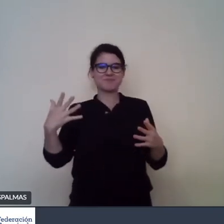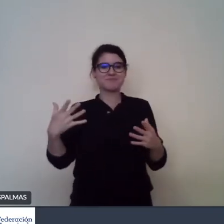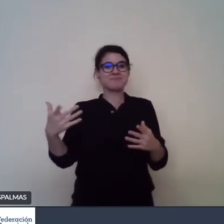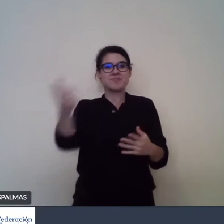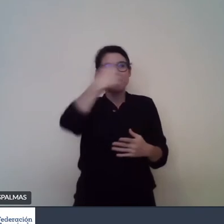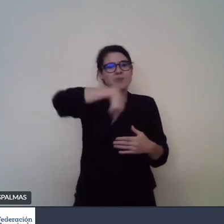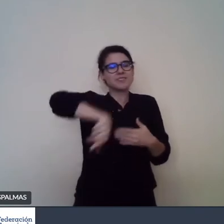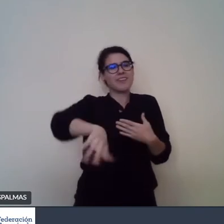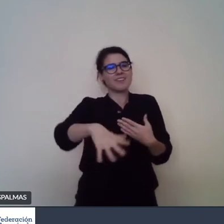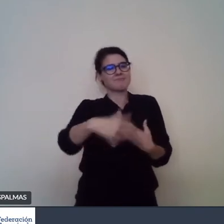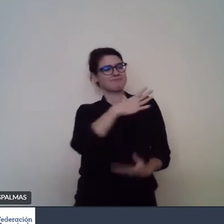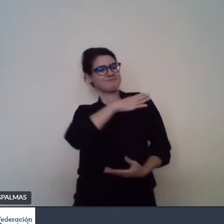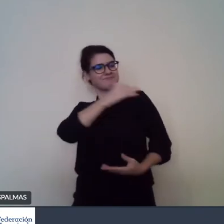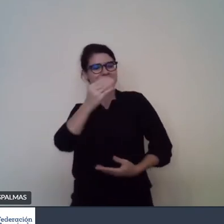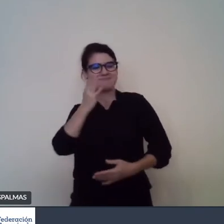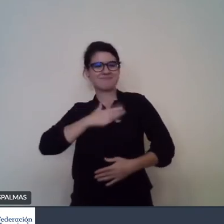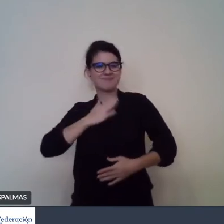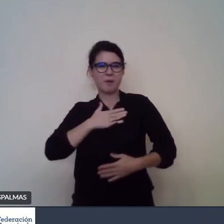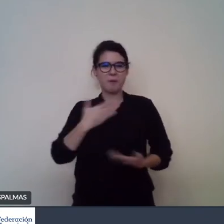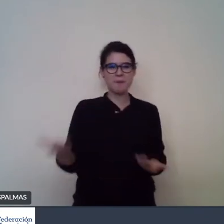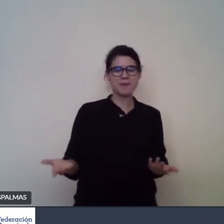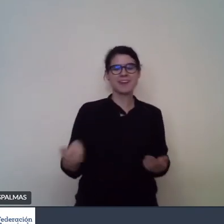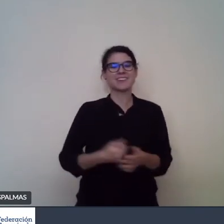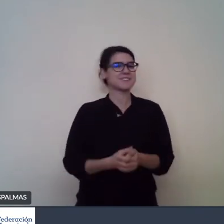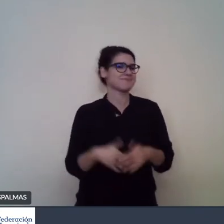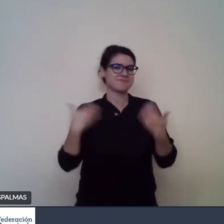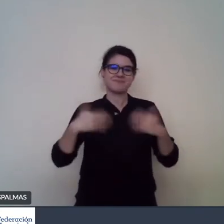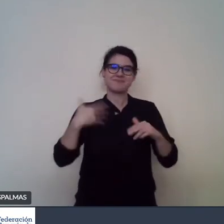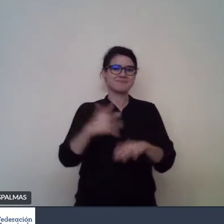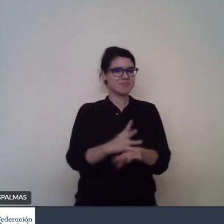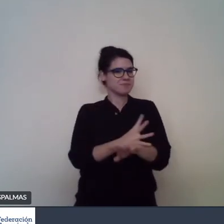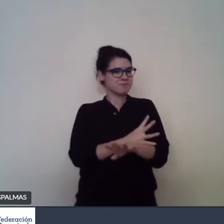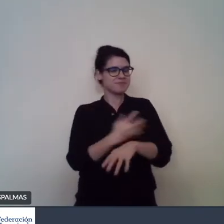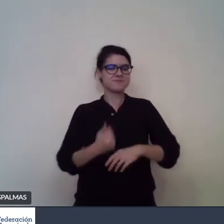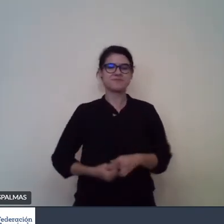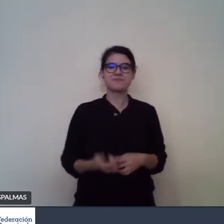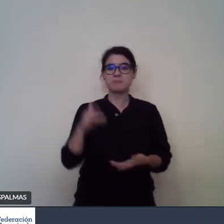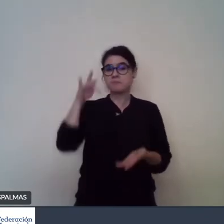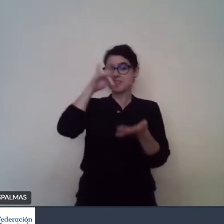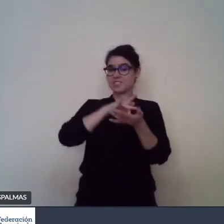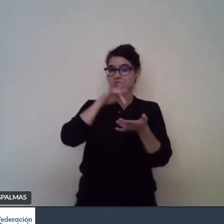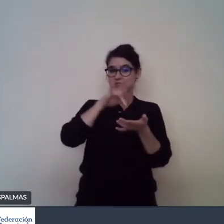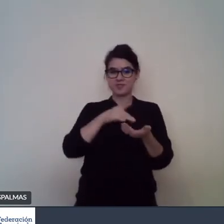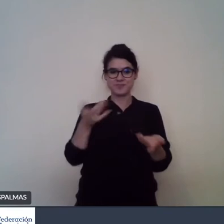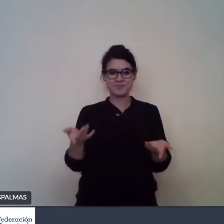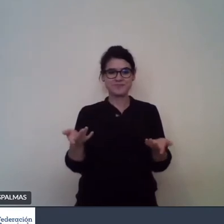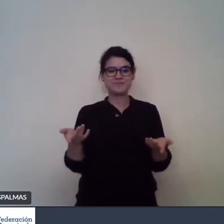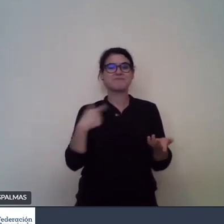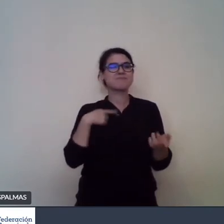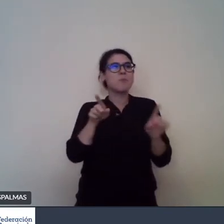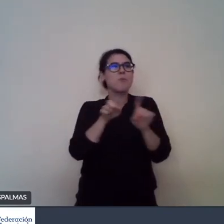que hayáis podido contar conmigo contar conmigo para esta ocasión. La idea un poco